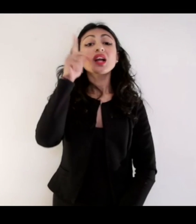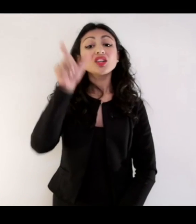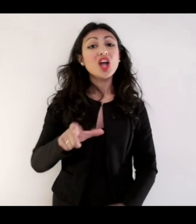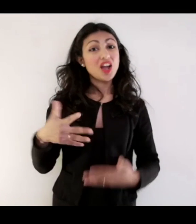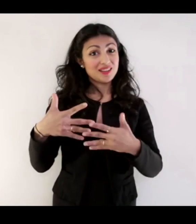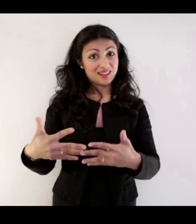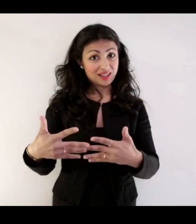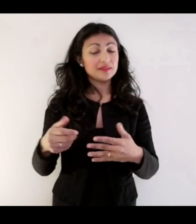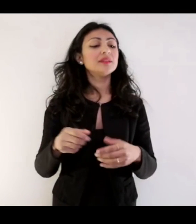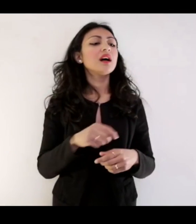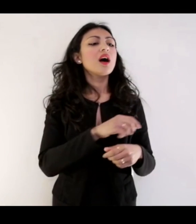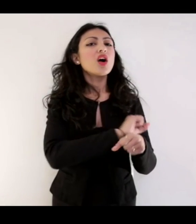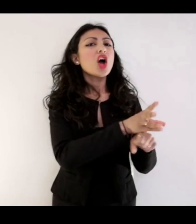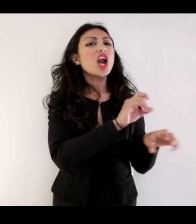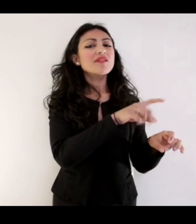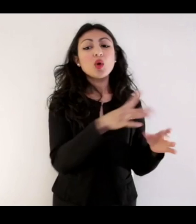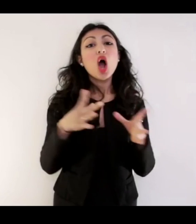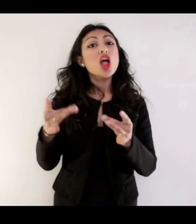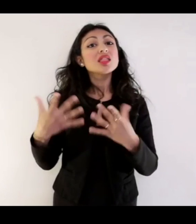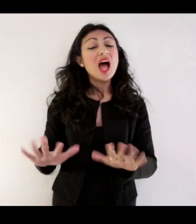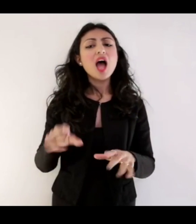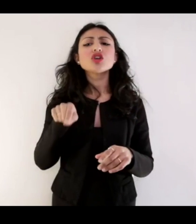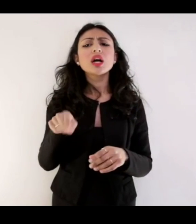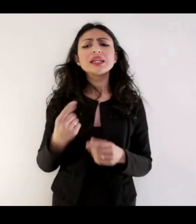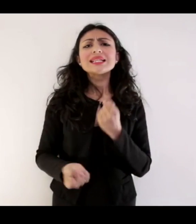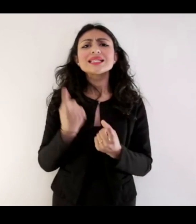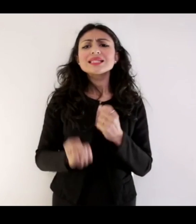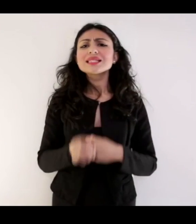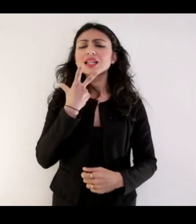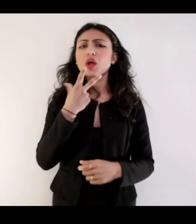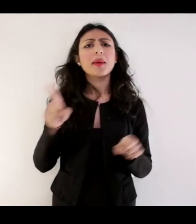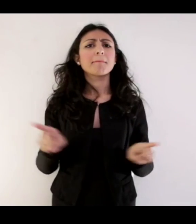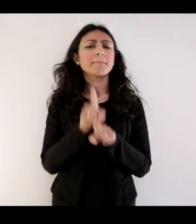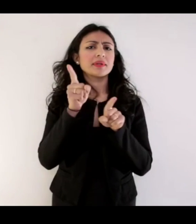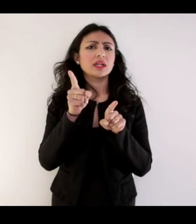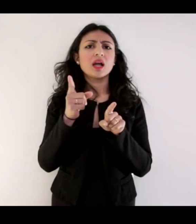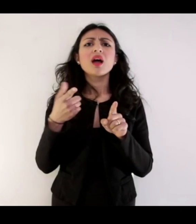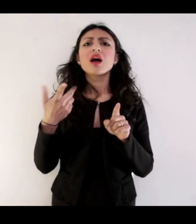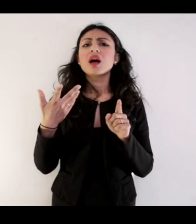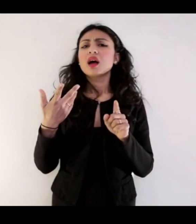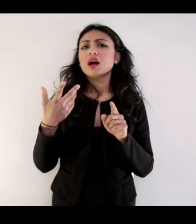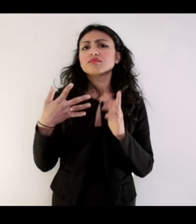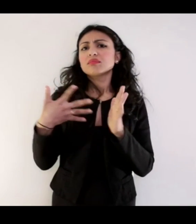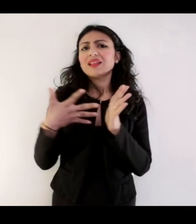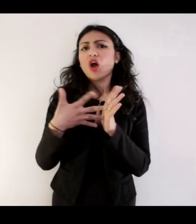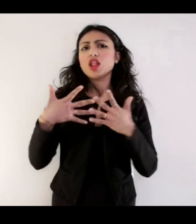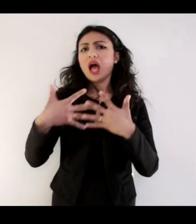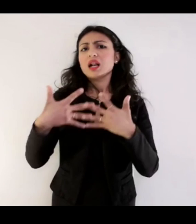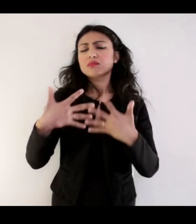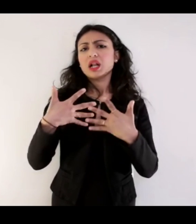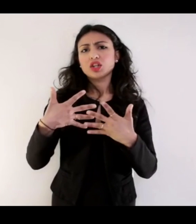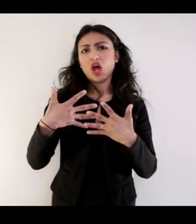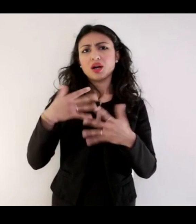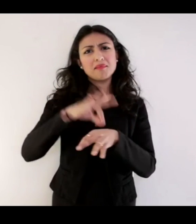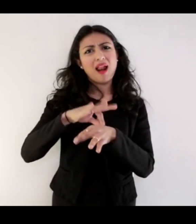I sintomi sono i sintomi di qualunque affezione delle vie respiratorie, quindi la